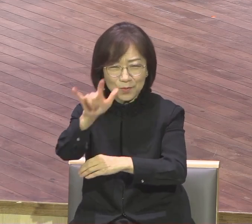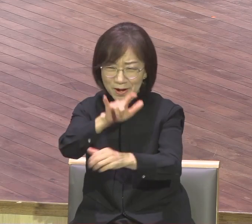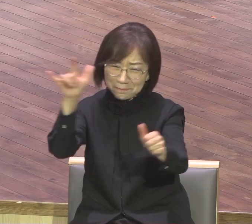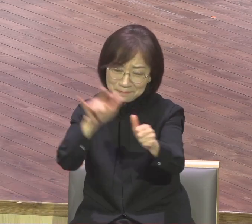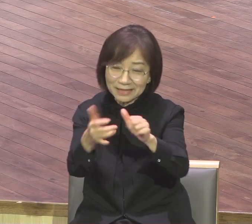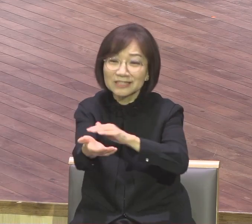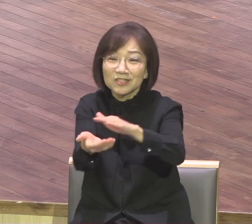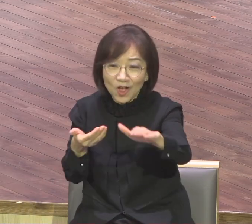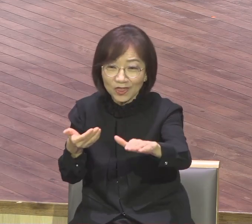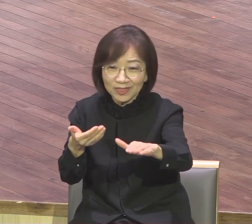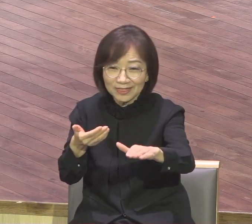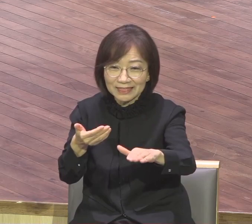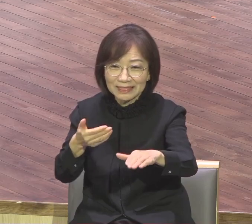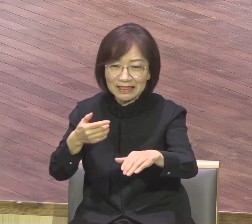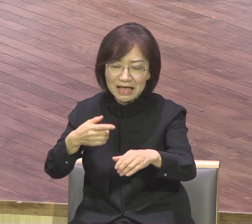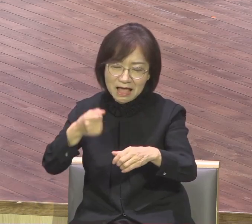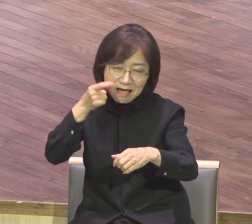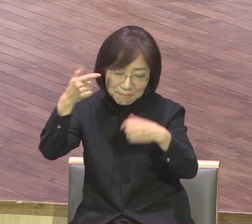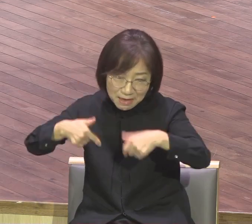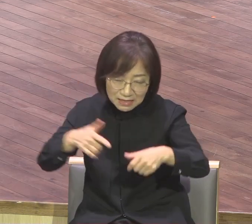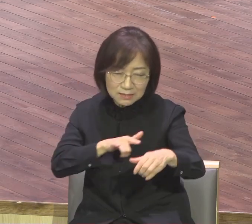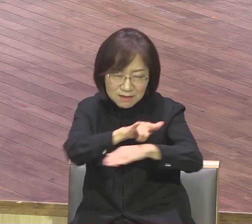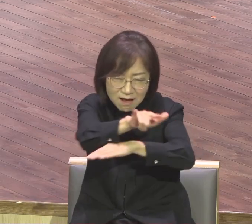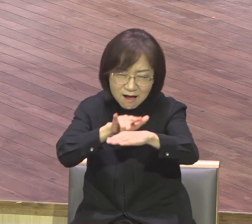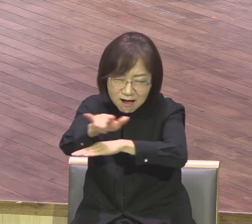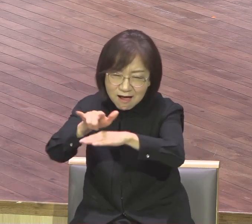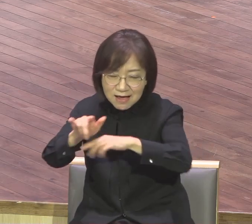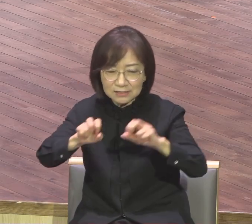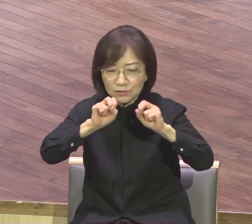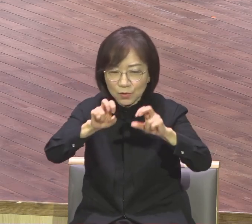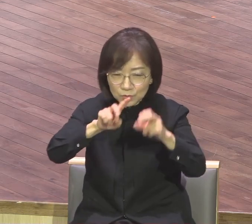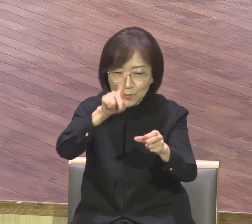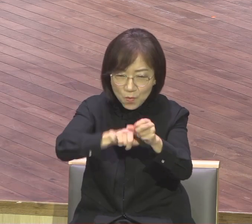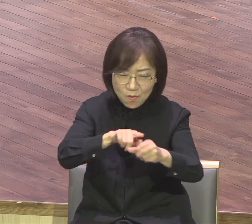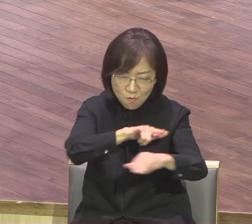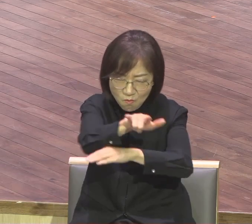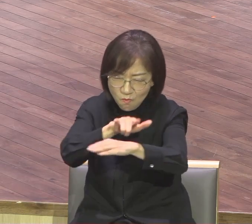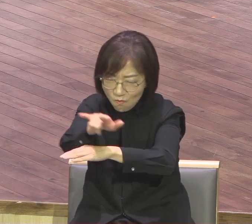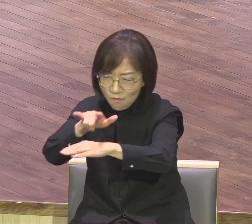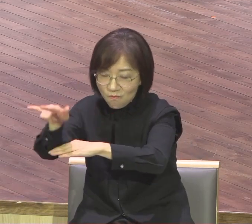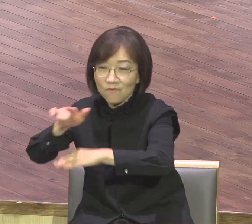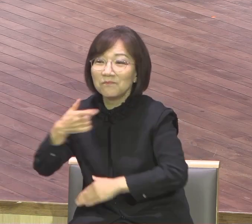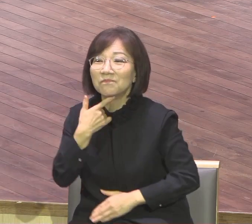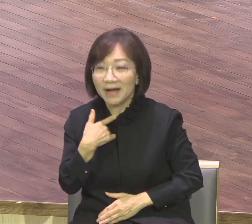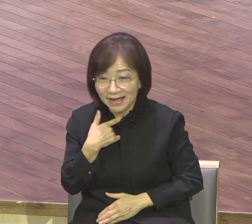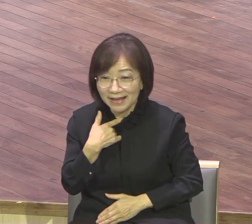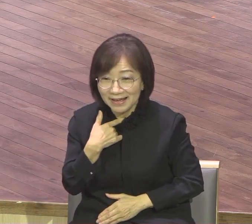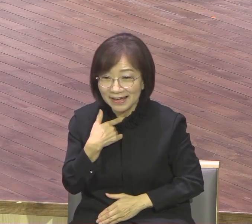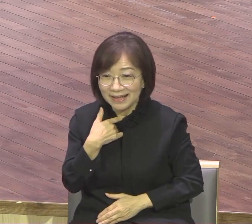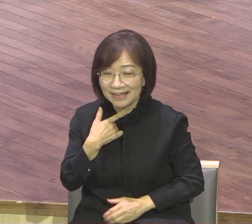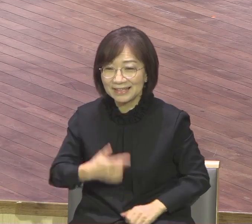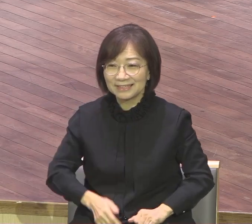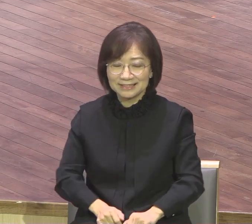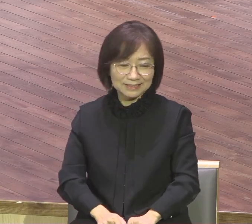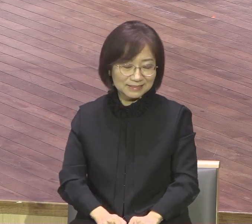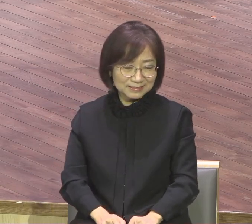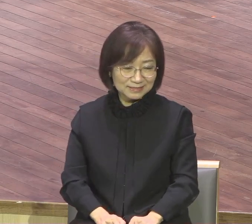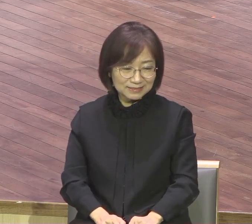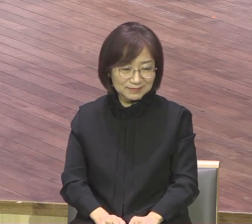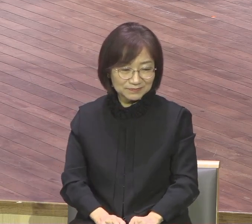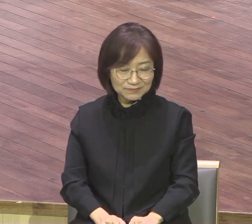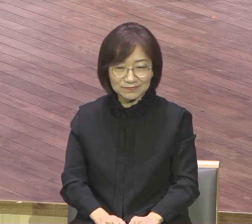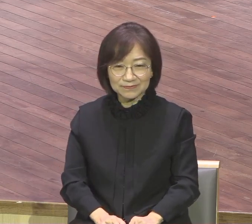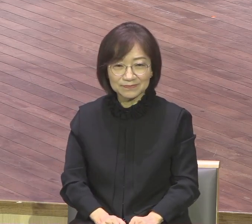했습니다. Estoy pastoreando durante 35 años y casi 20 años estoy yendo todos los años al campo de las misiones. 그런데